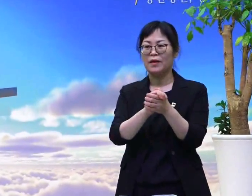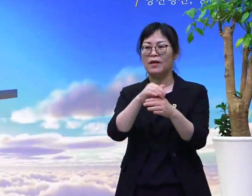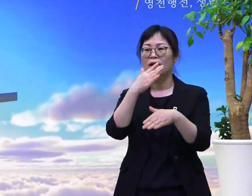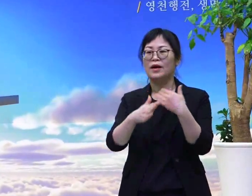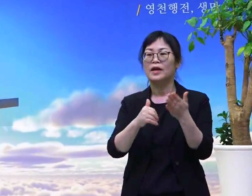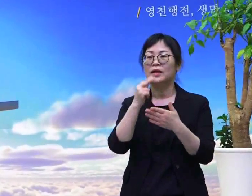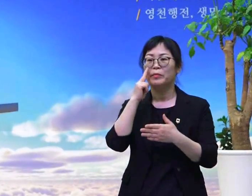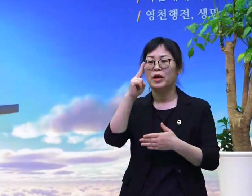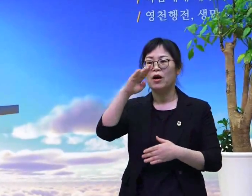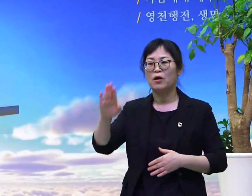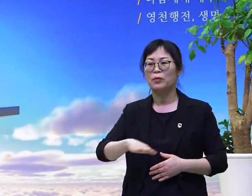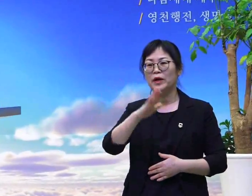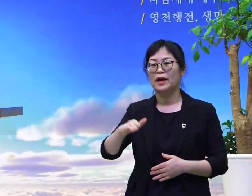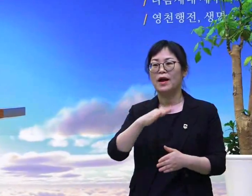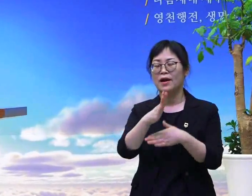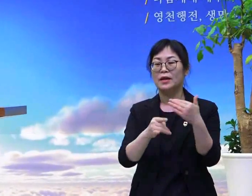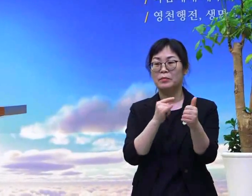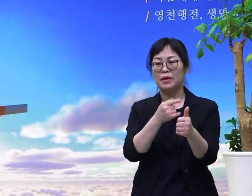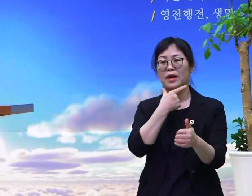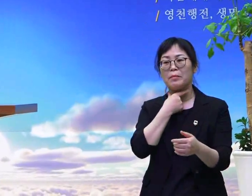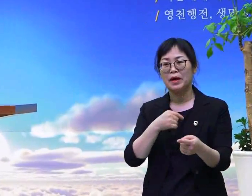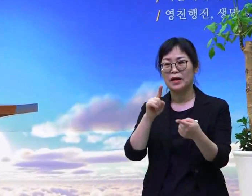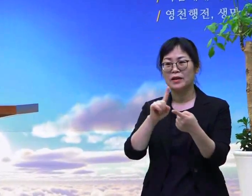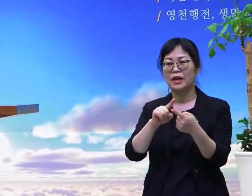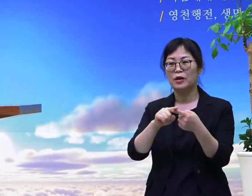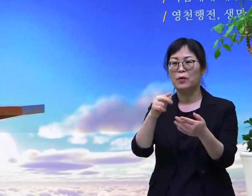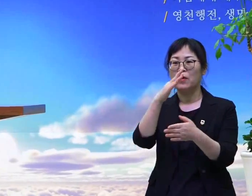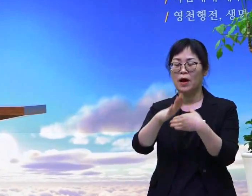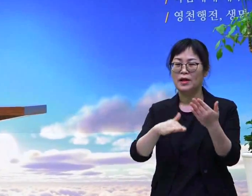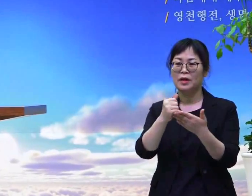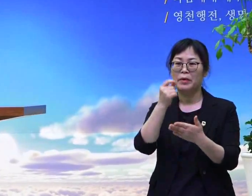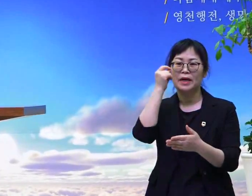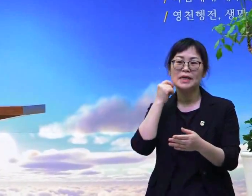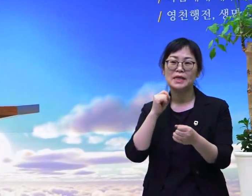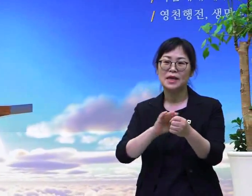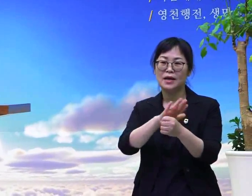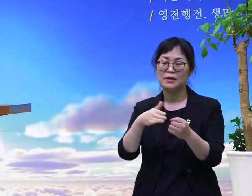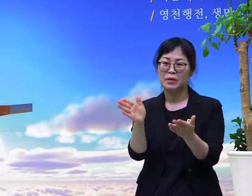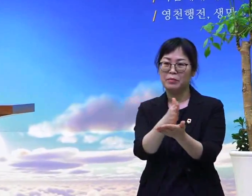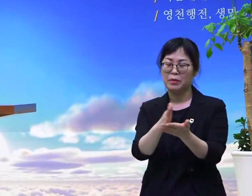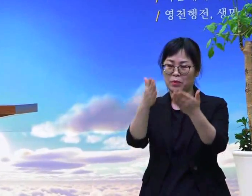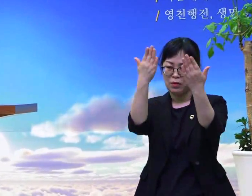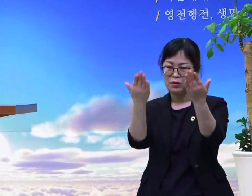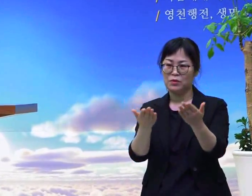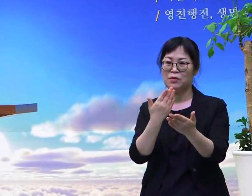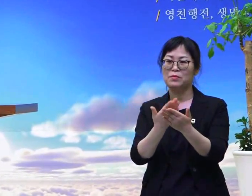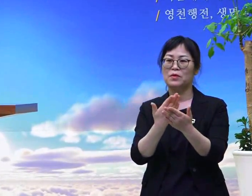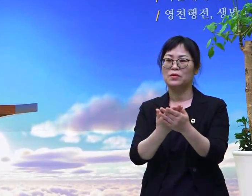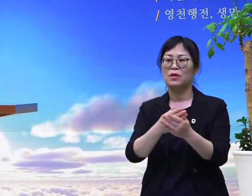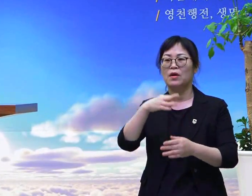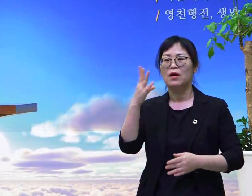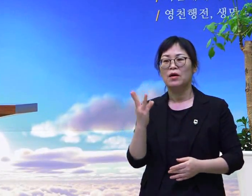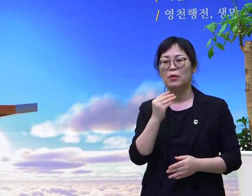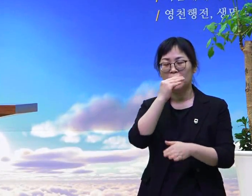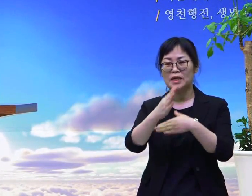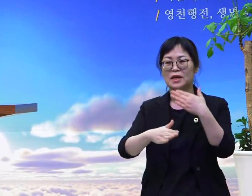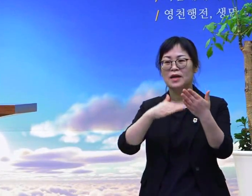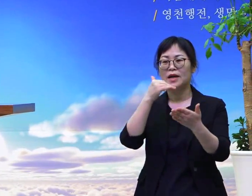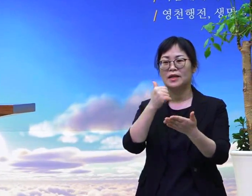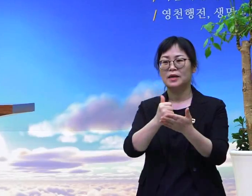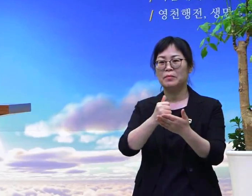여호와여, 우리가 주기에 바라는 대로 주의 인자하심을 우리에게 베풀어 주시옵소서. 거룩하신